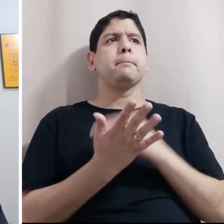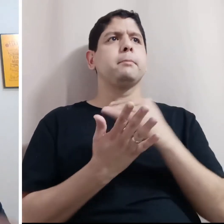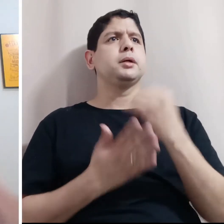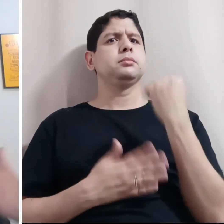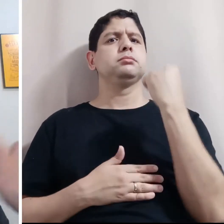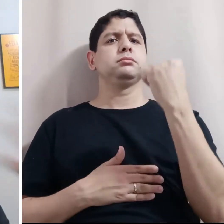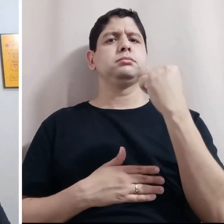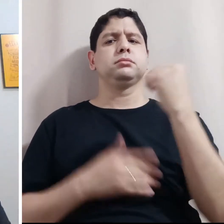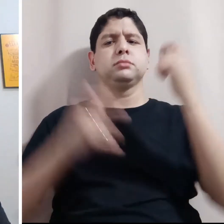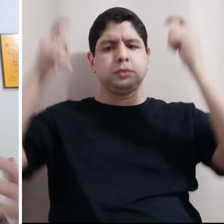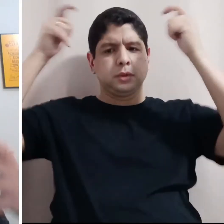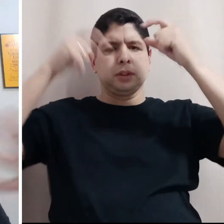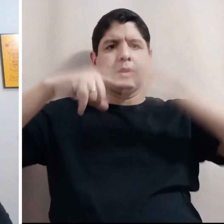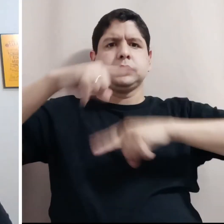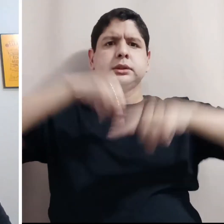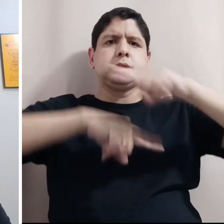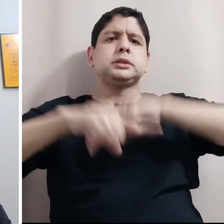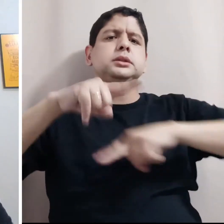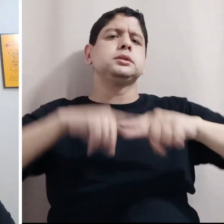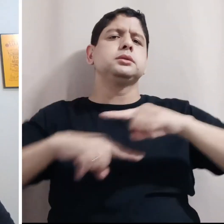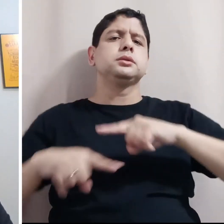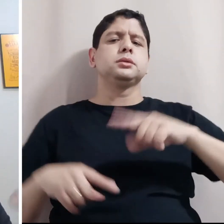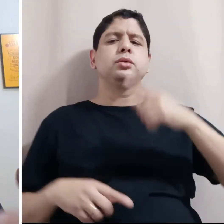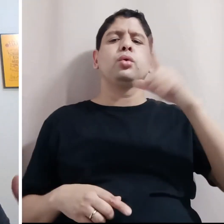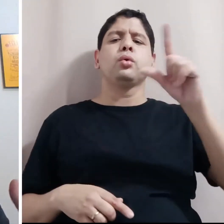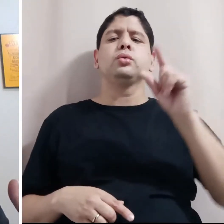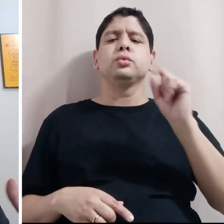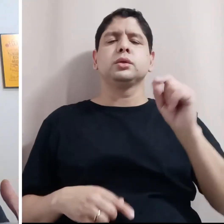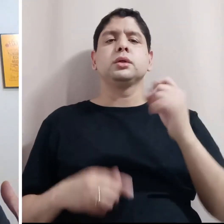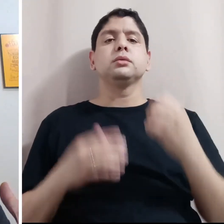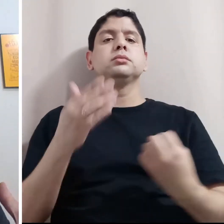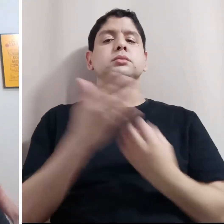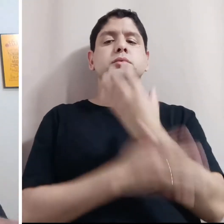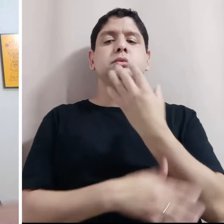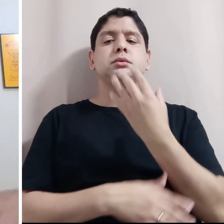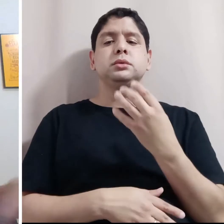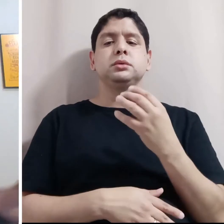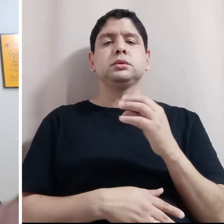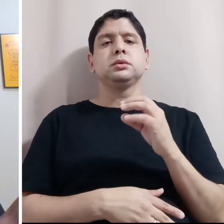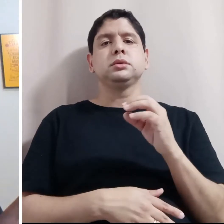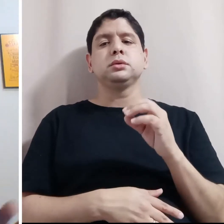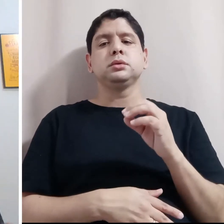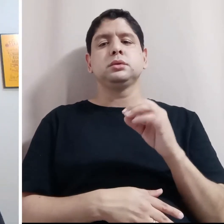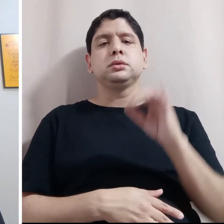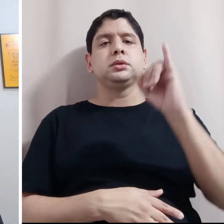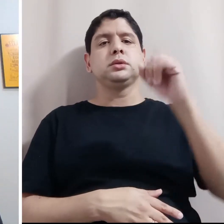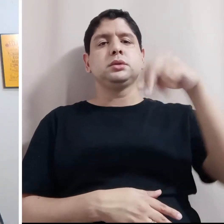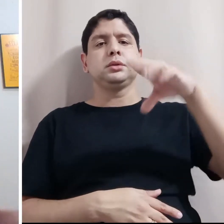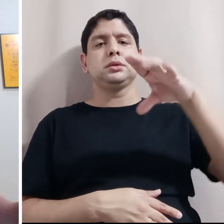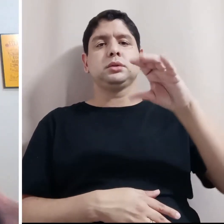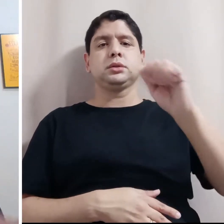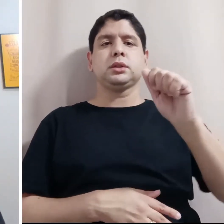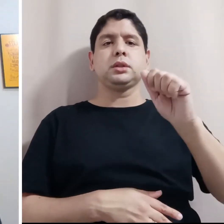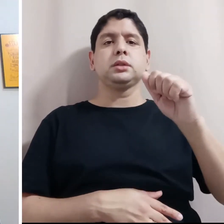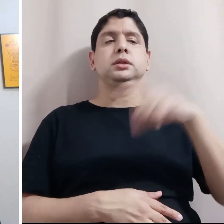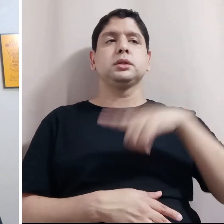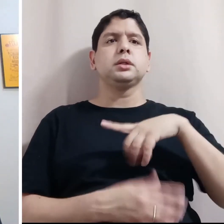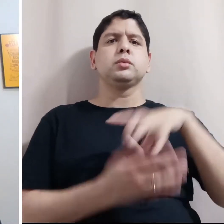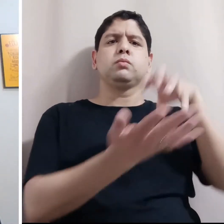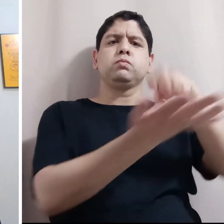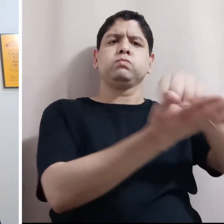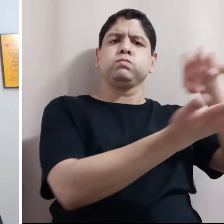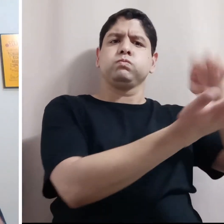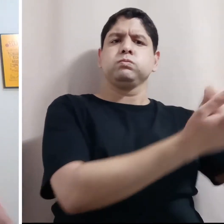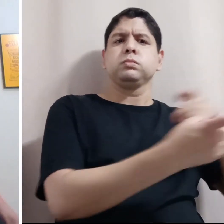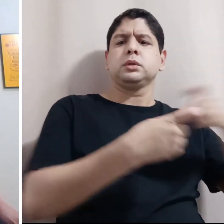civilização, né, que se tornou um império, um reino, né, unificado, formado aí por vários povos que foram conquistados por meio